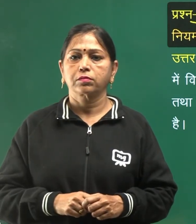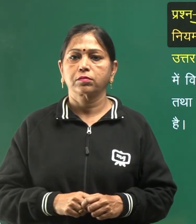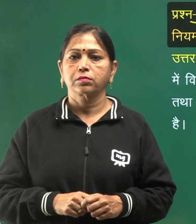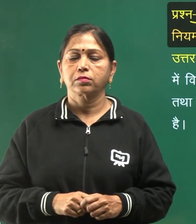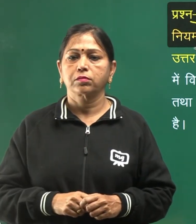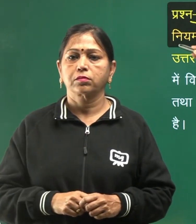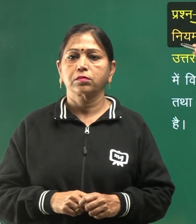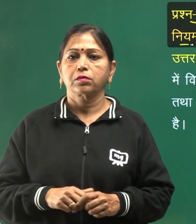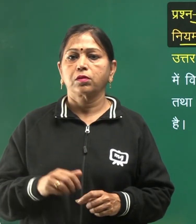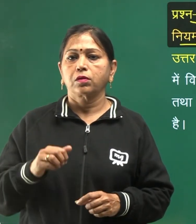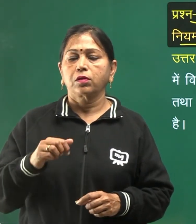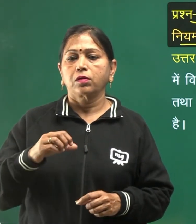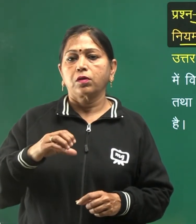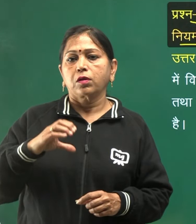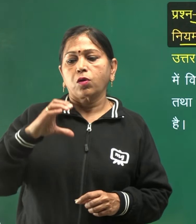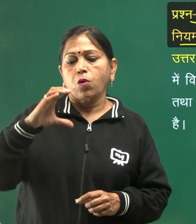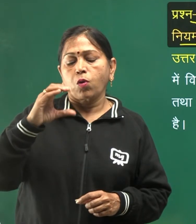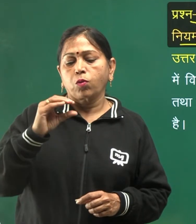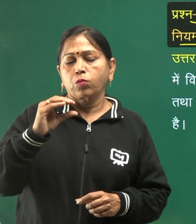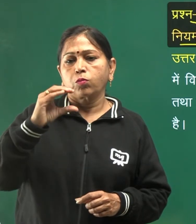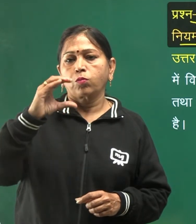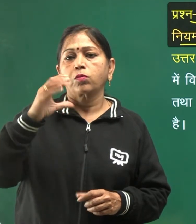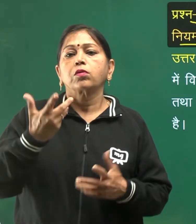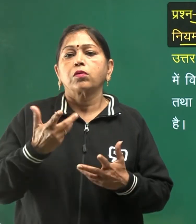मात्रा का नियमन